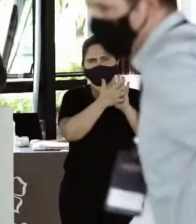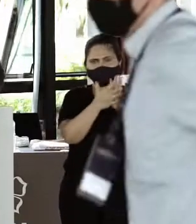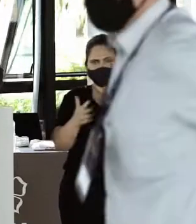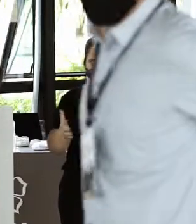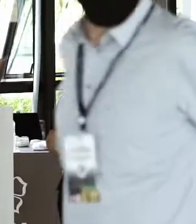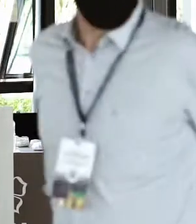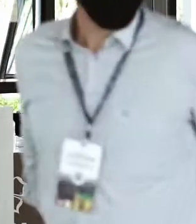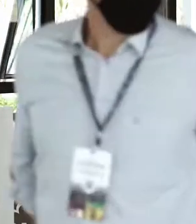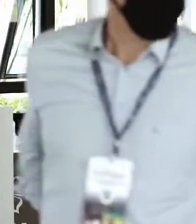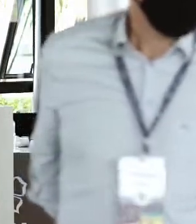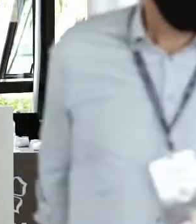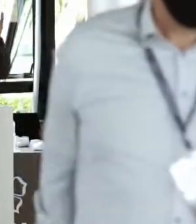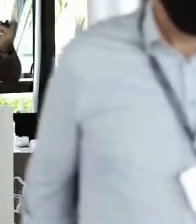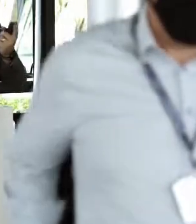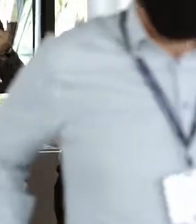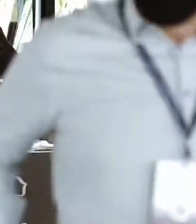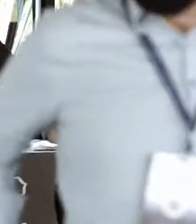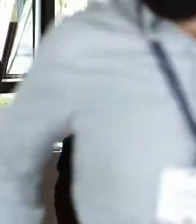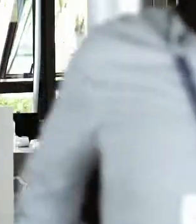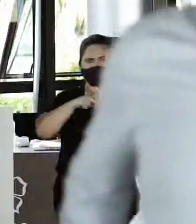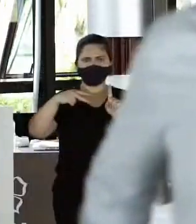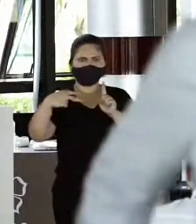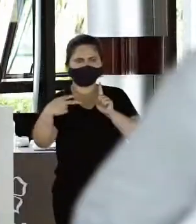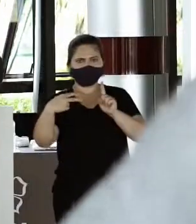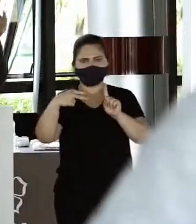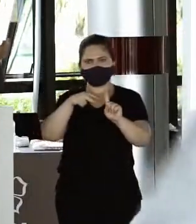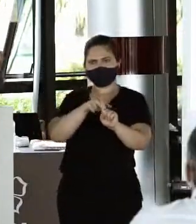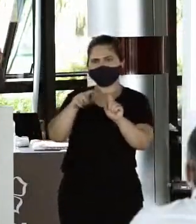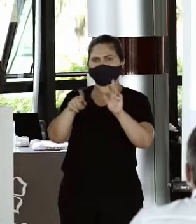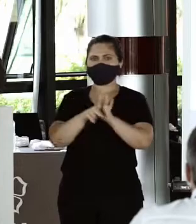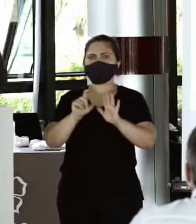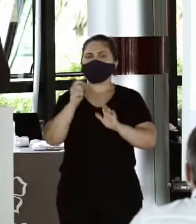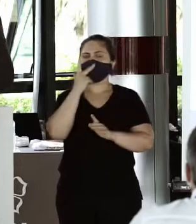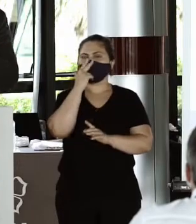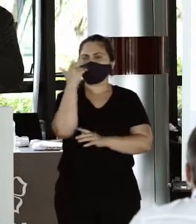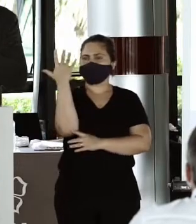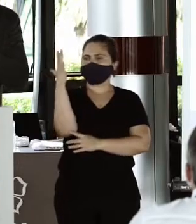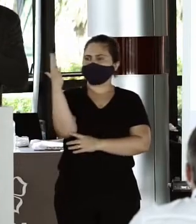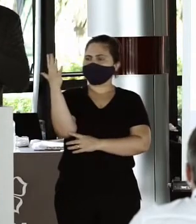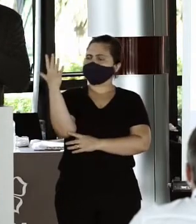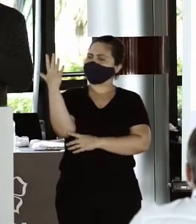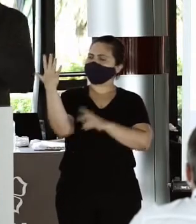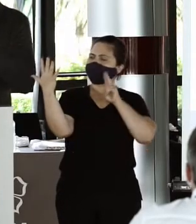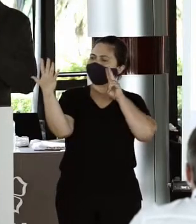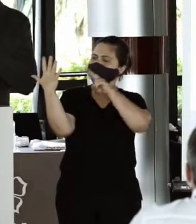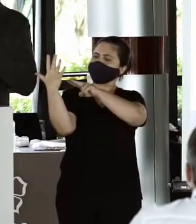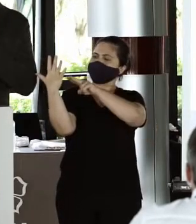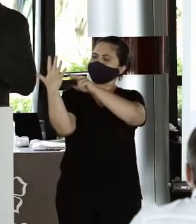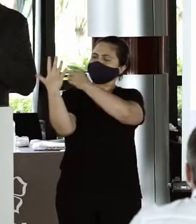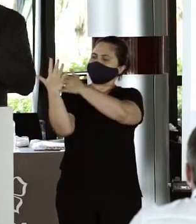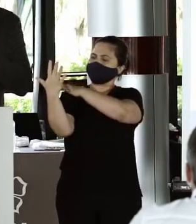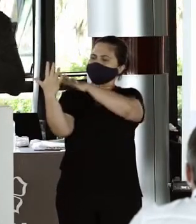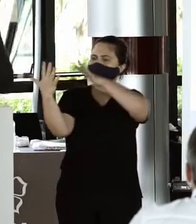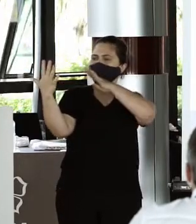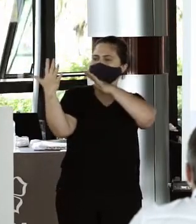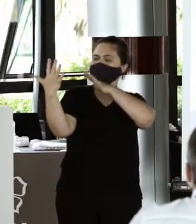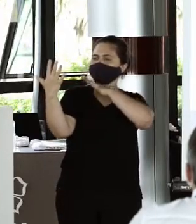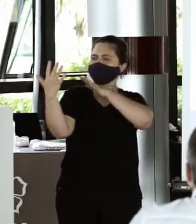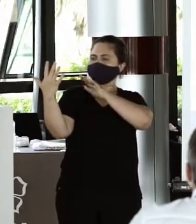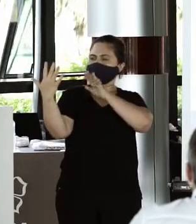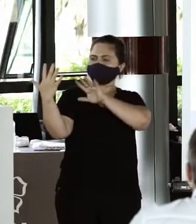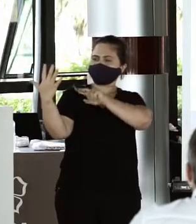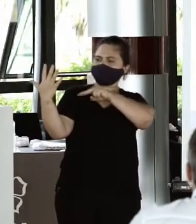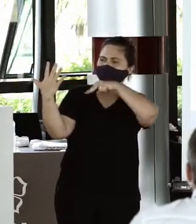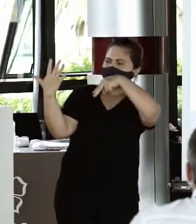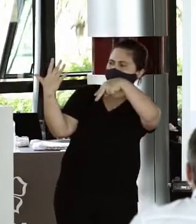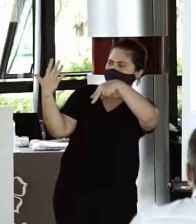reflexões? Mudando o ângulo de aquisição da imagem. Igual espelho. Você está na frente de um espelho, você vê um reflexo. Se você se